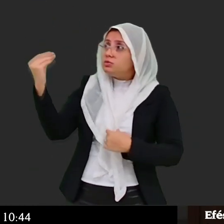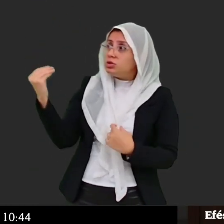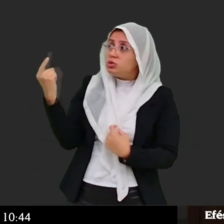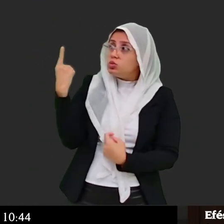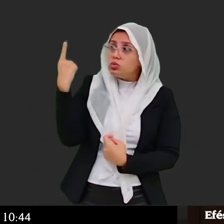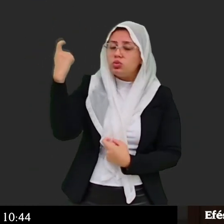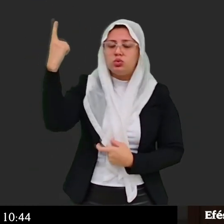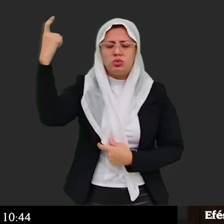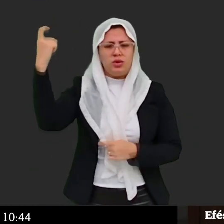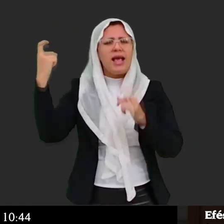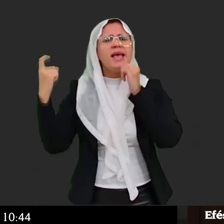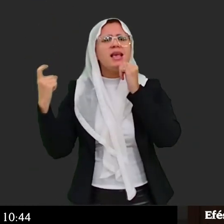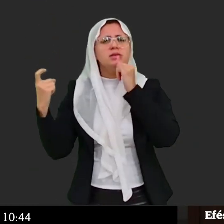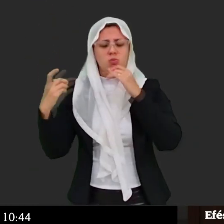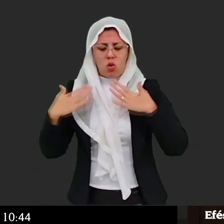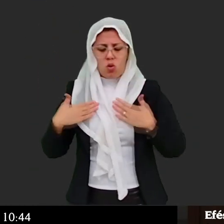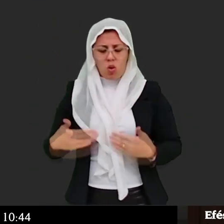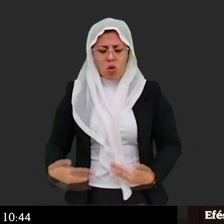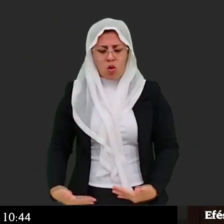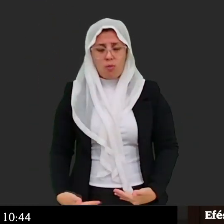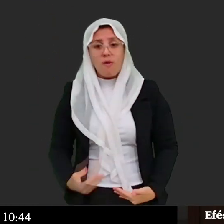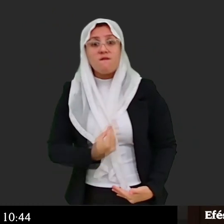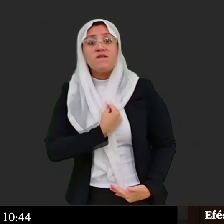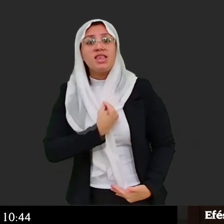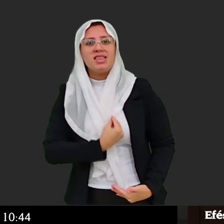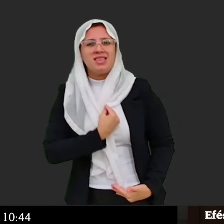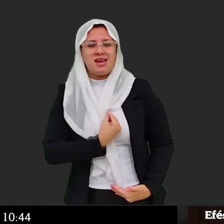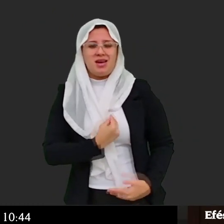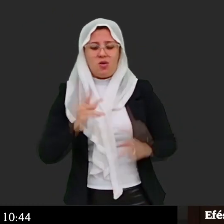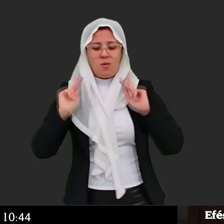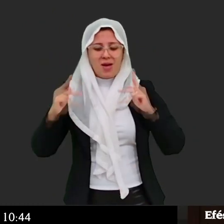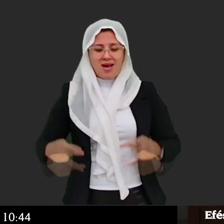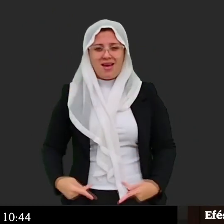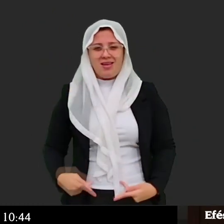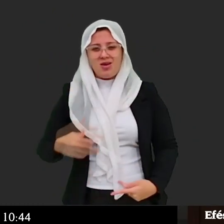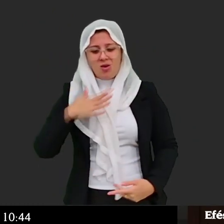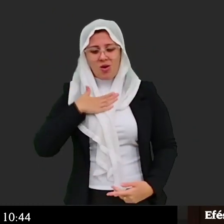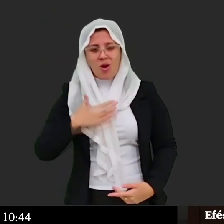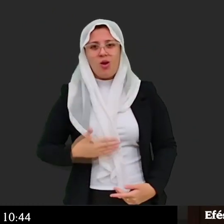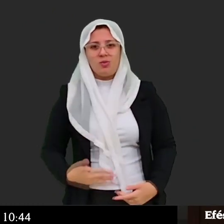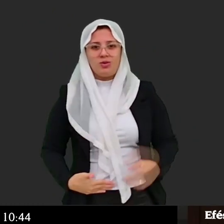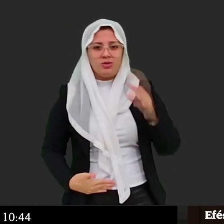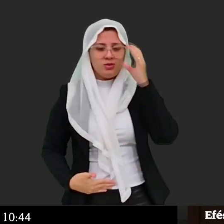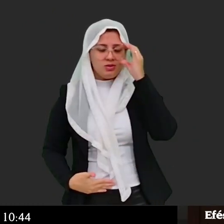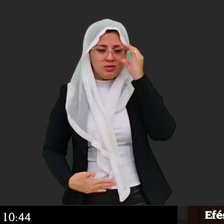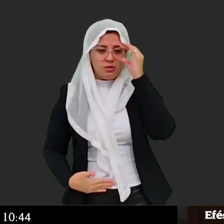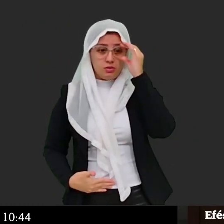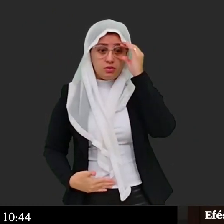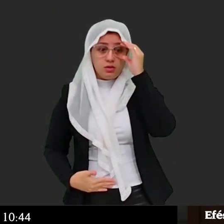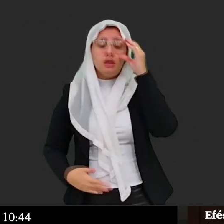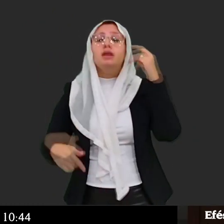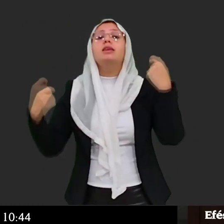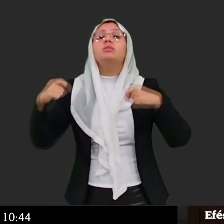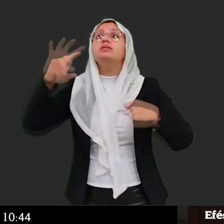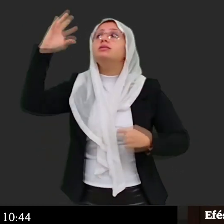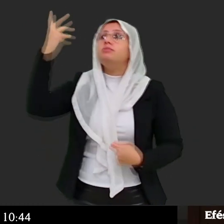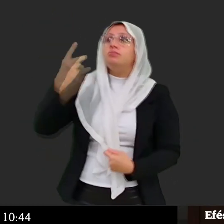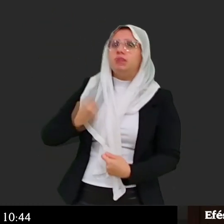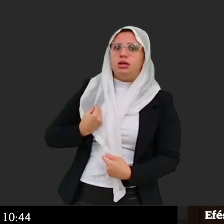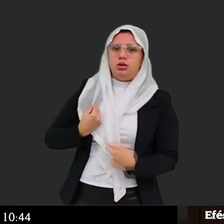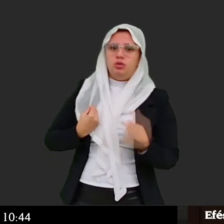vida, o corpo humano, ele para ter vida precisa ter o espírito, que foi dado por